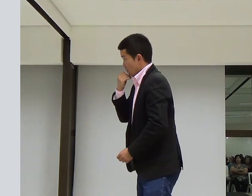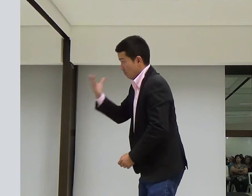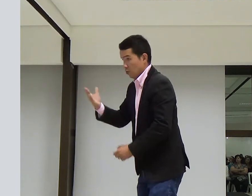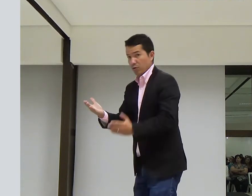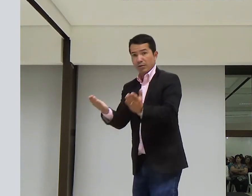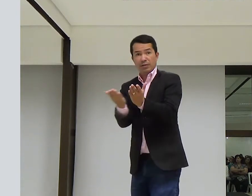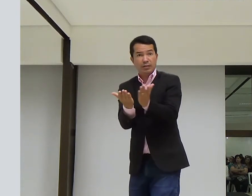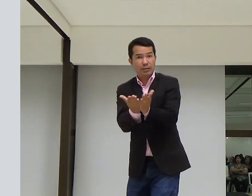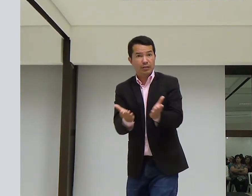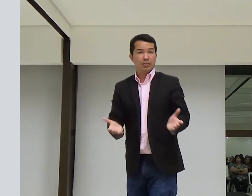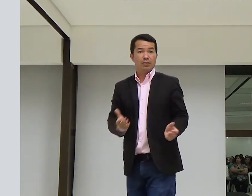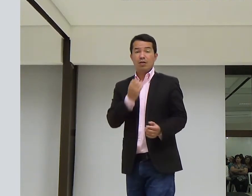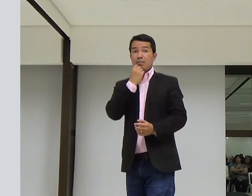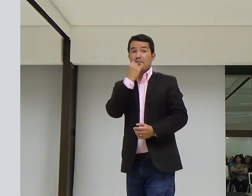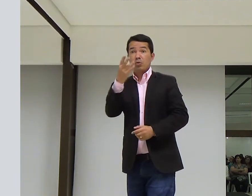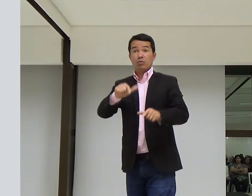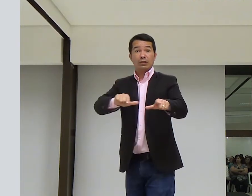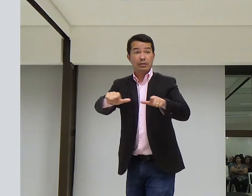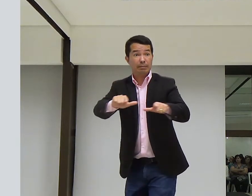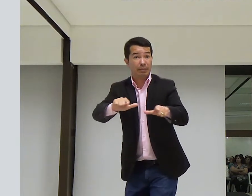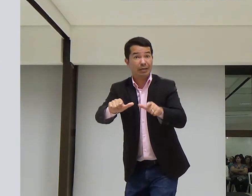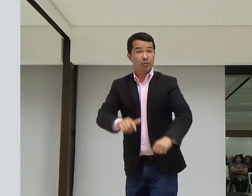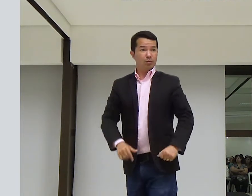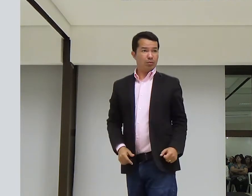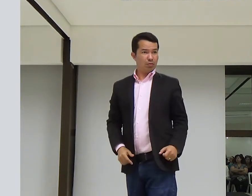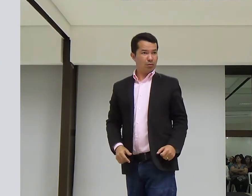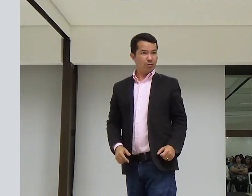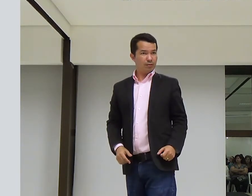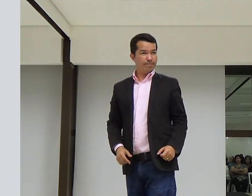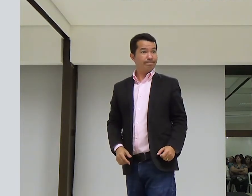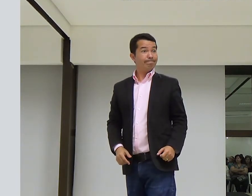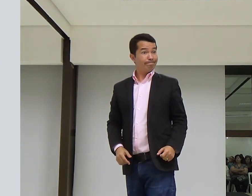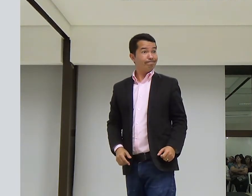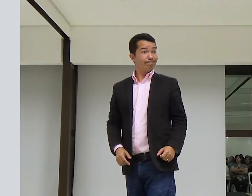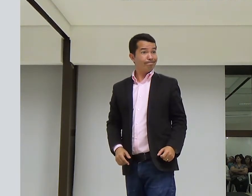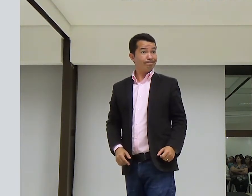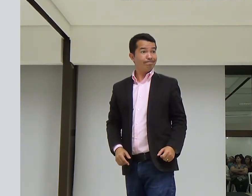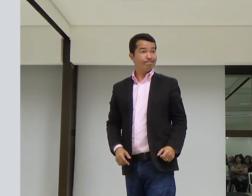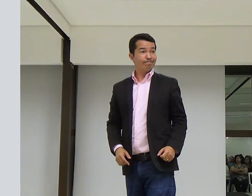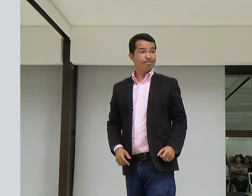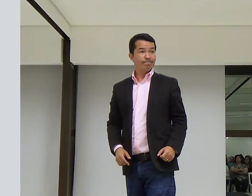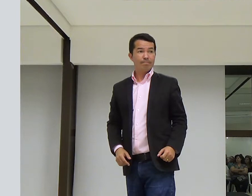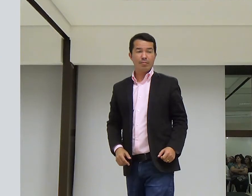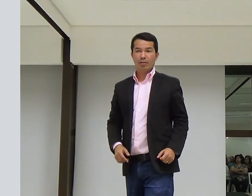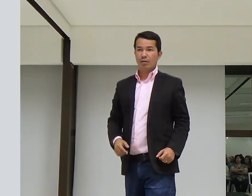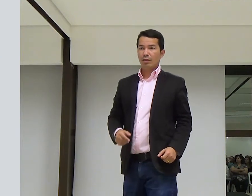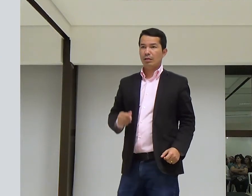aluno, bom crente, bom trabalhador. Sim.